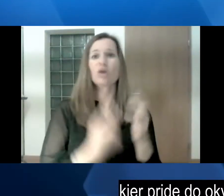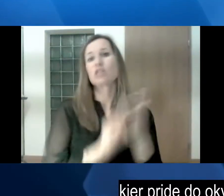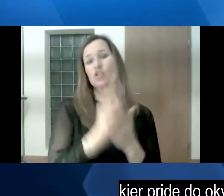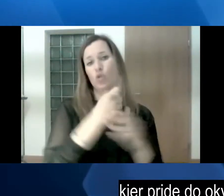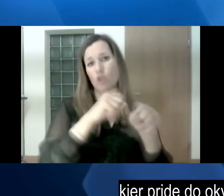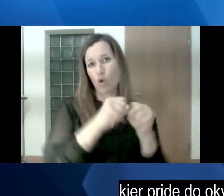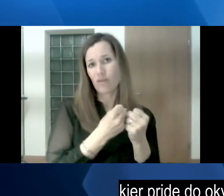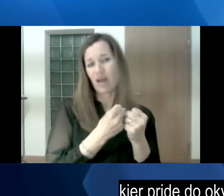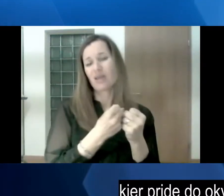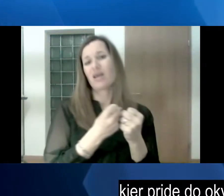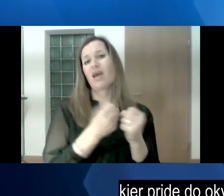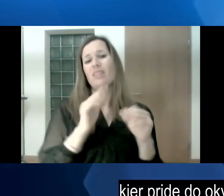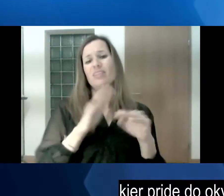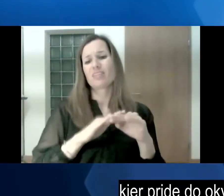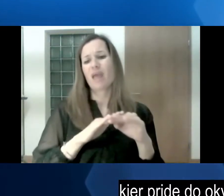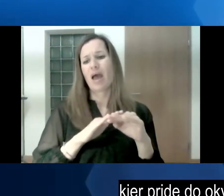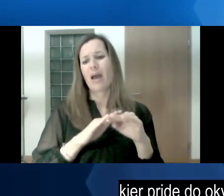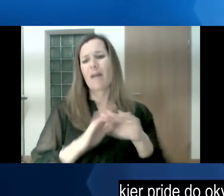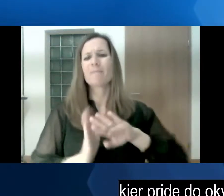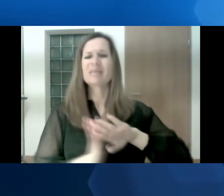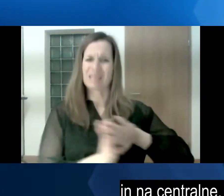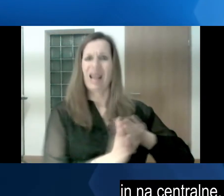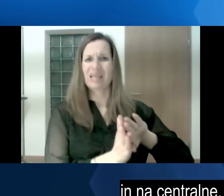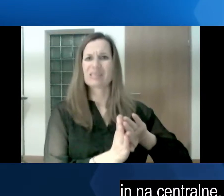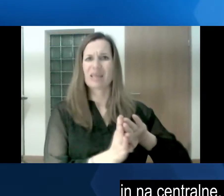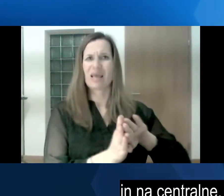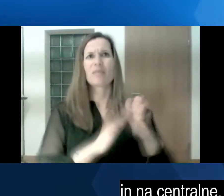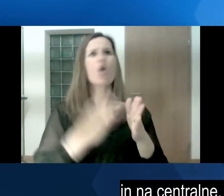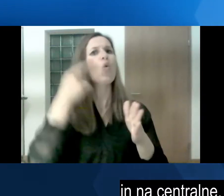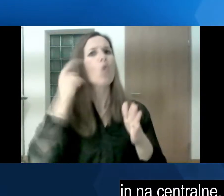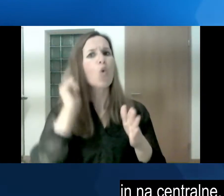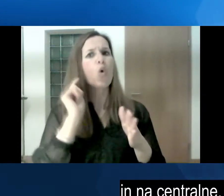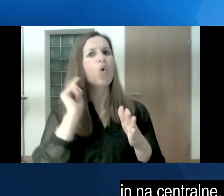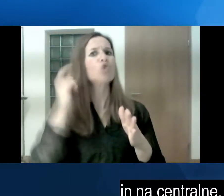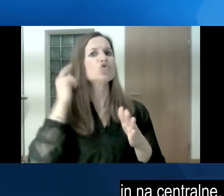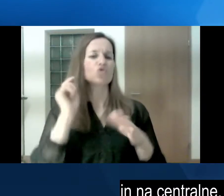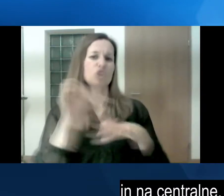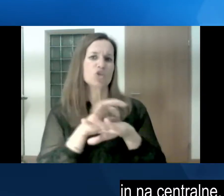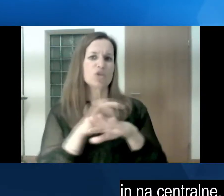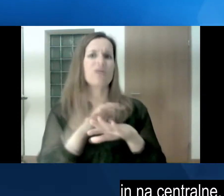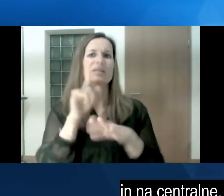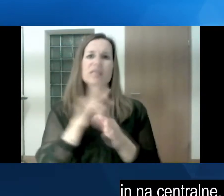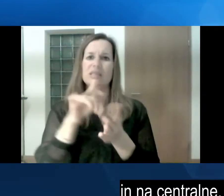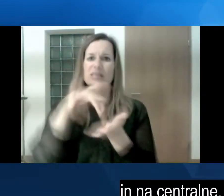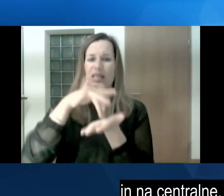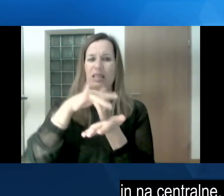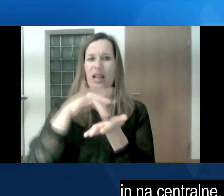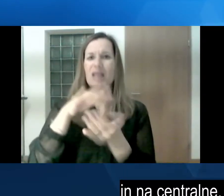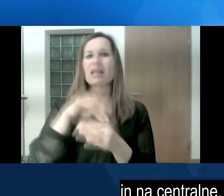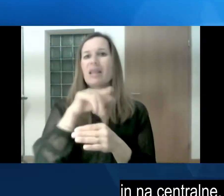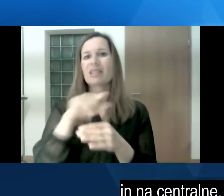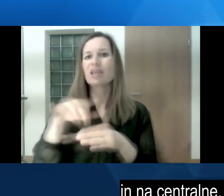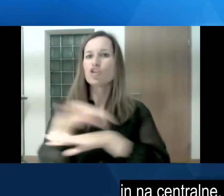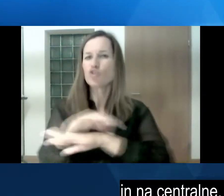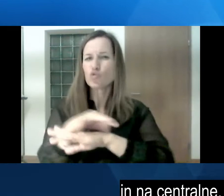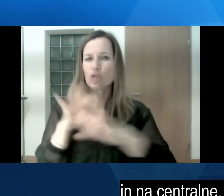se pravi uho, slušni živec, in pa na centralne, se pravi na te živčne povezave, ki